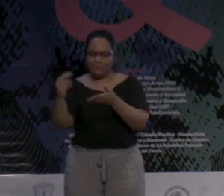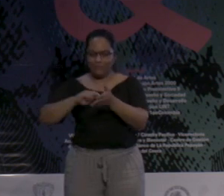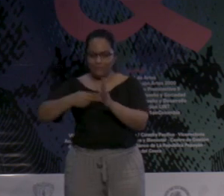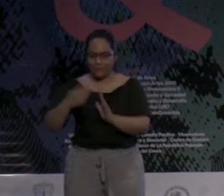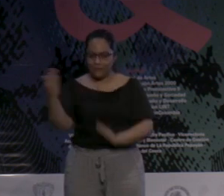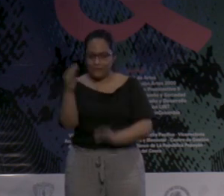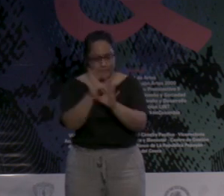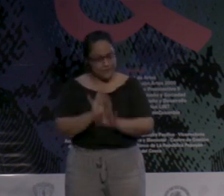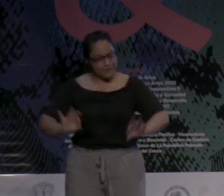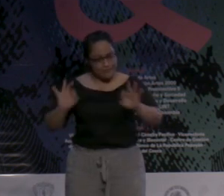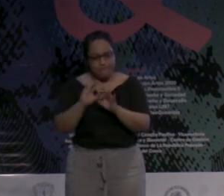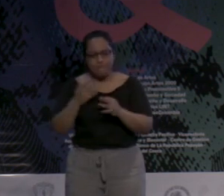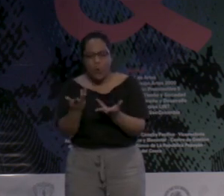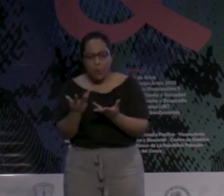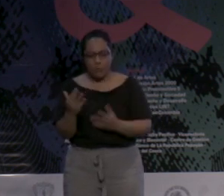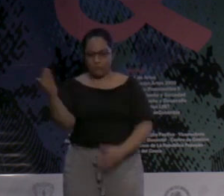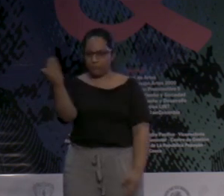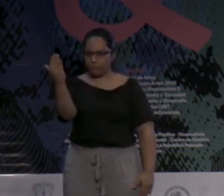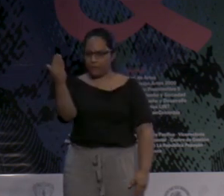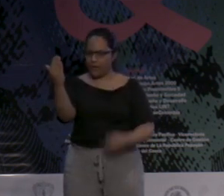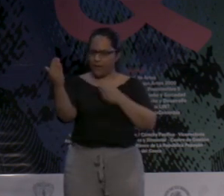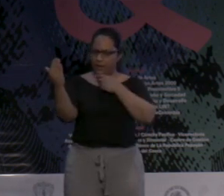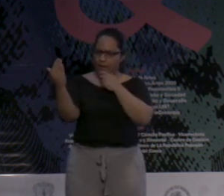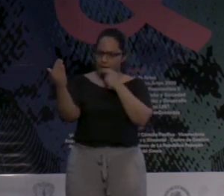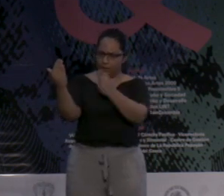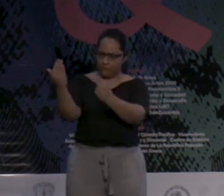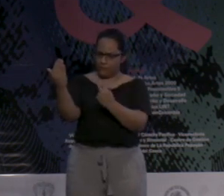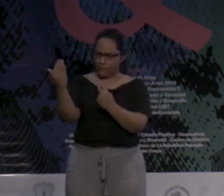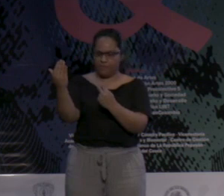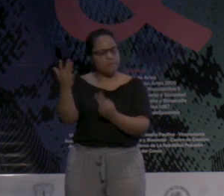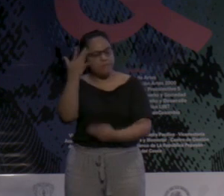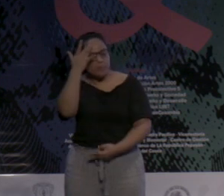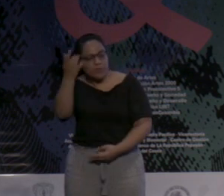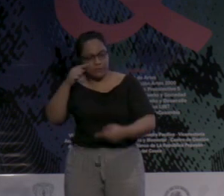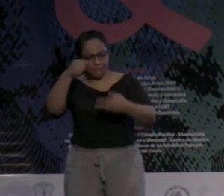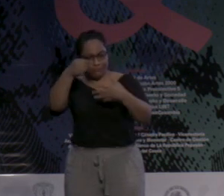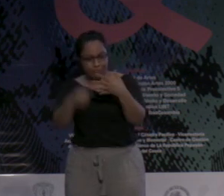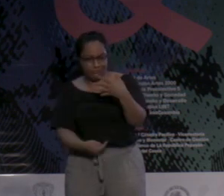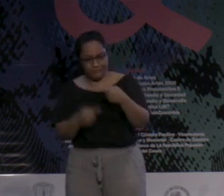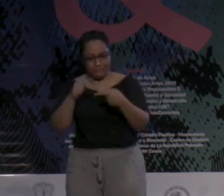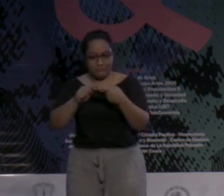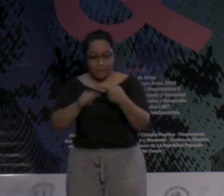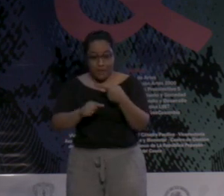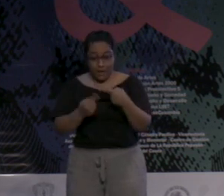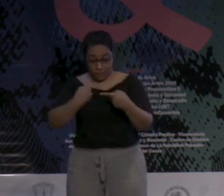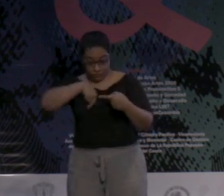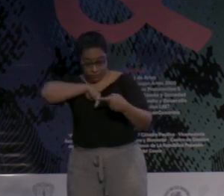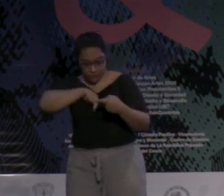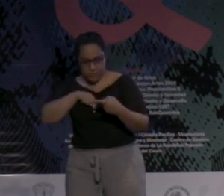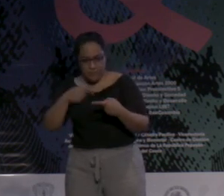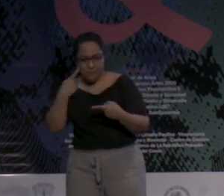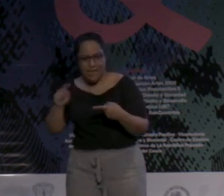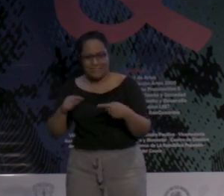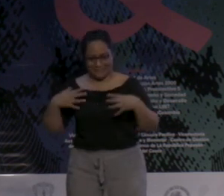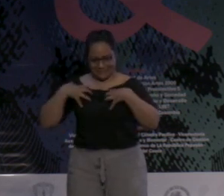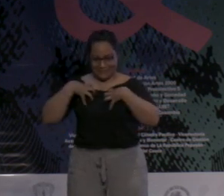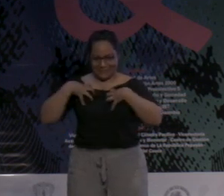momento importantísimo en la formación de nuestra subjetividad por varias razones. Primero, nosotros somos un tipo de especie